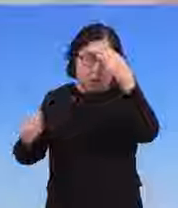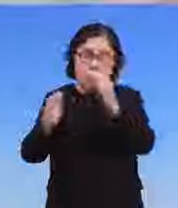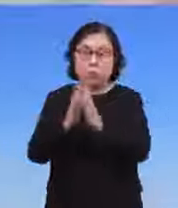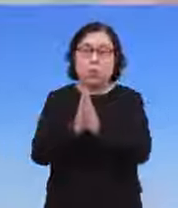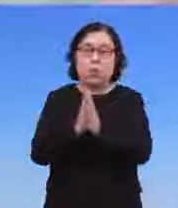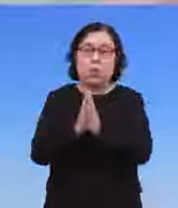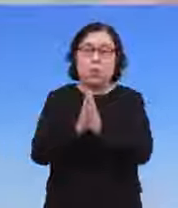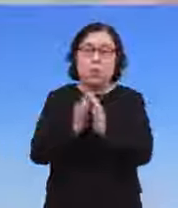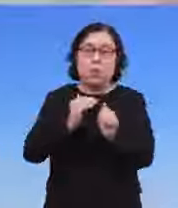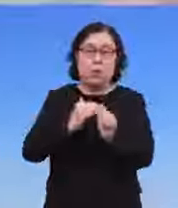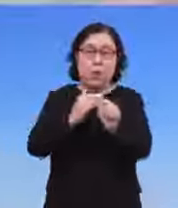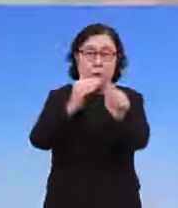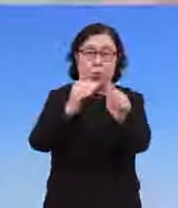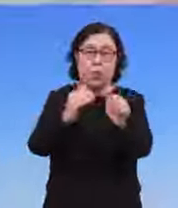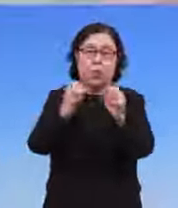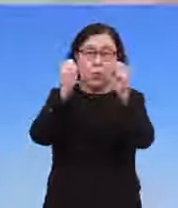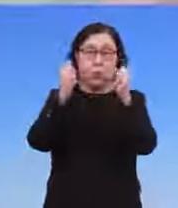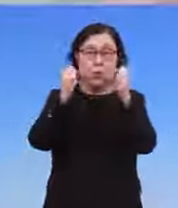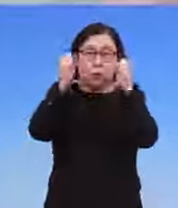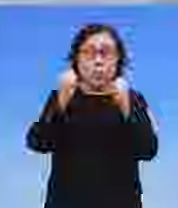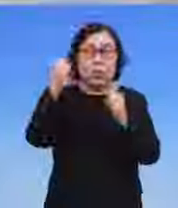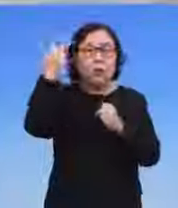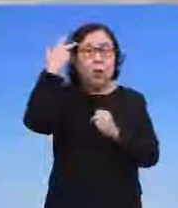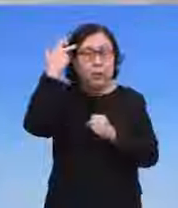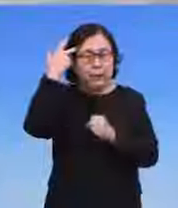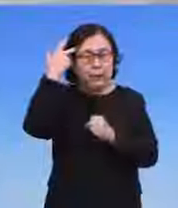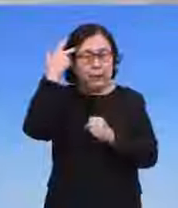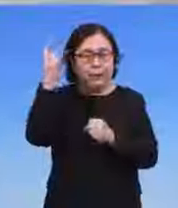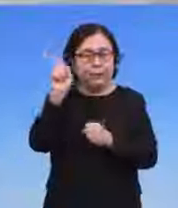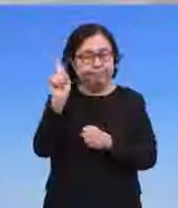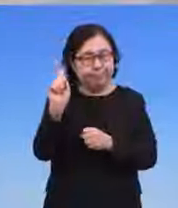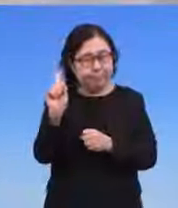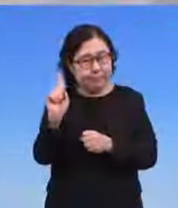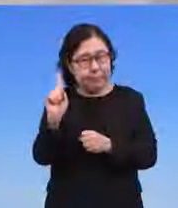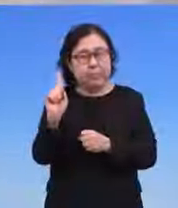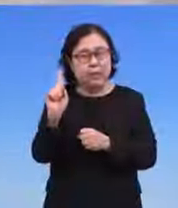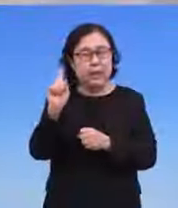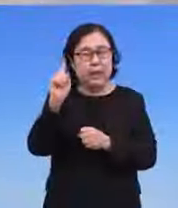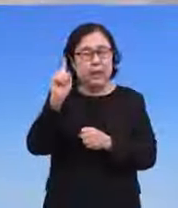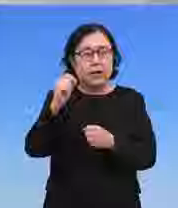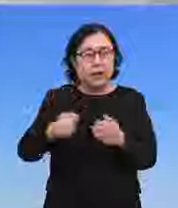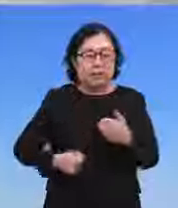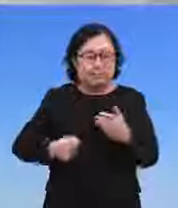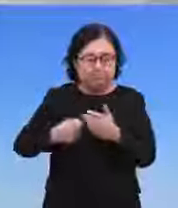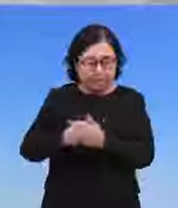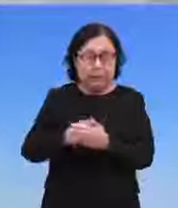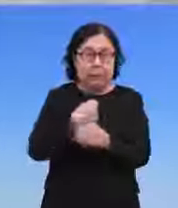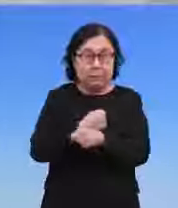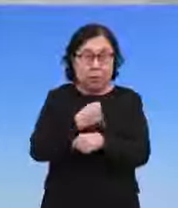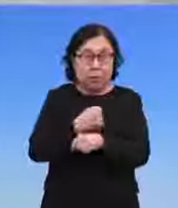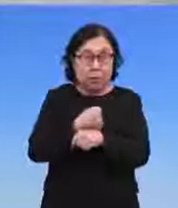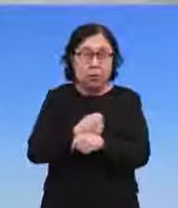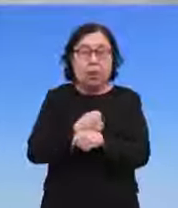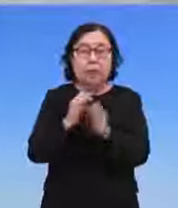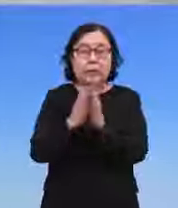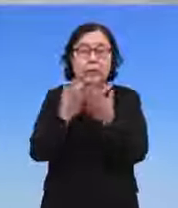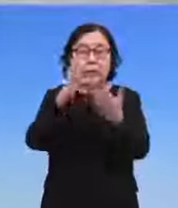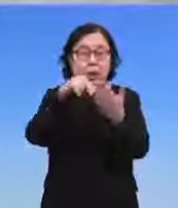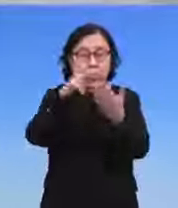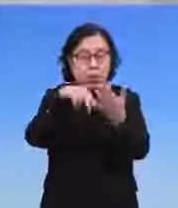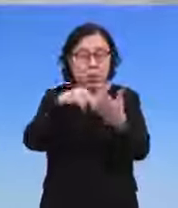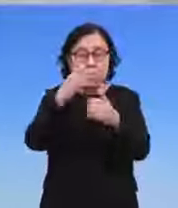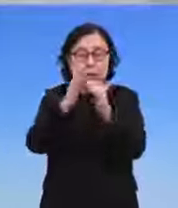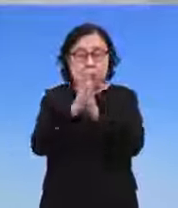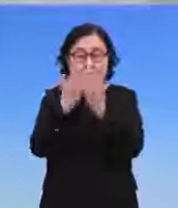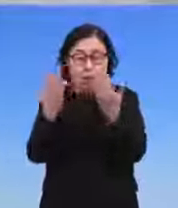정신이 어떠해야 하는지를 계속 이제 이 책을 통해서 제가 다짐을 하게 되었고요. 또 그런가 하면은 그 책을 읽는데